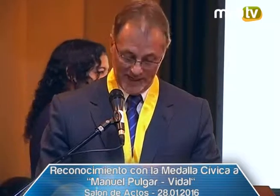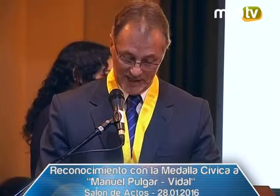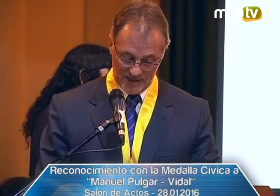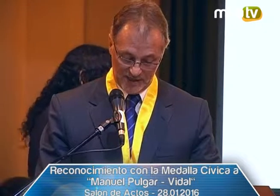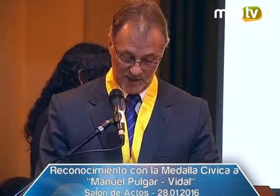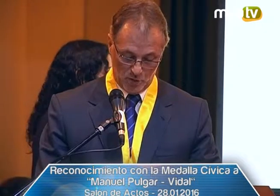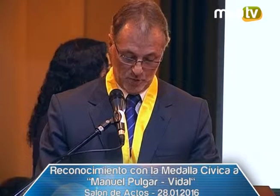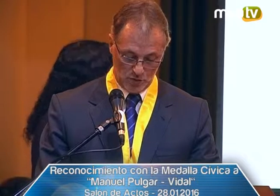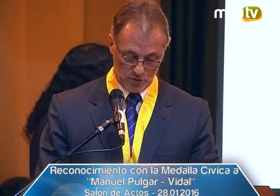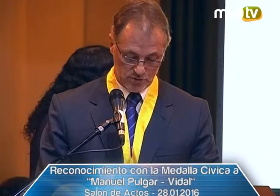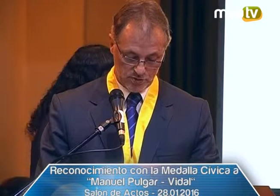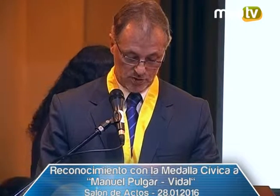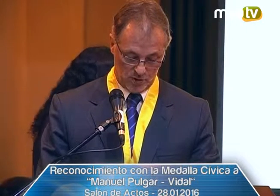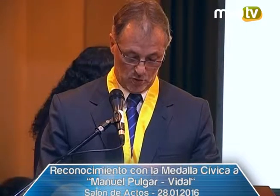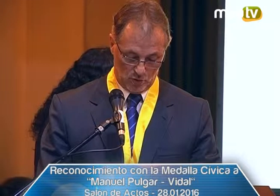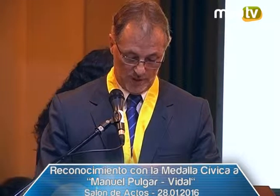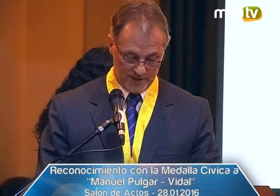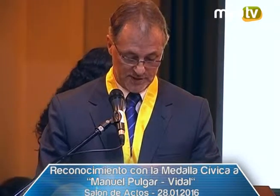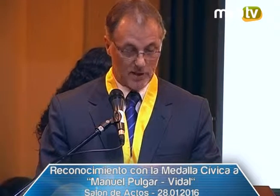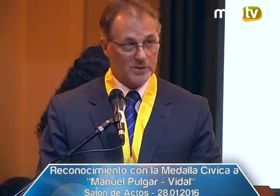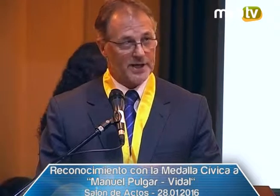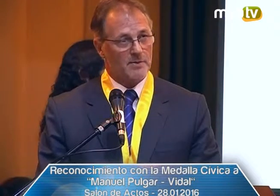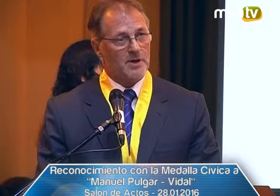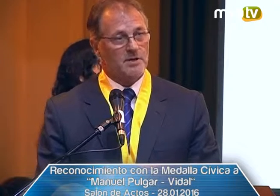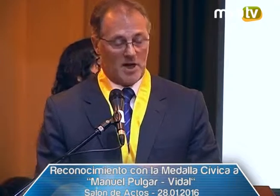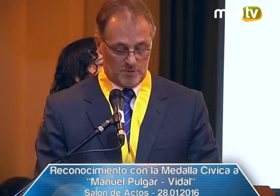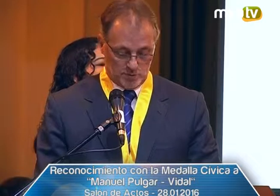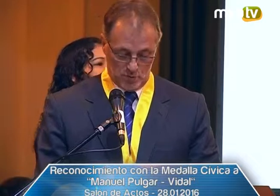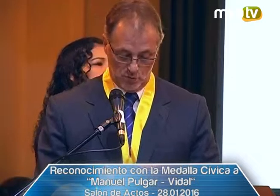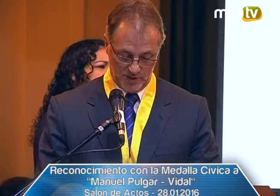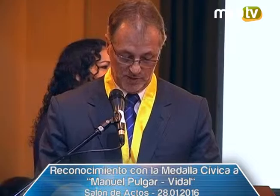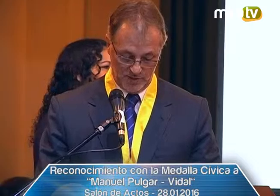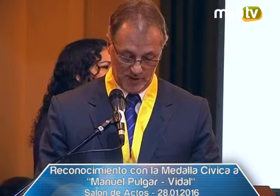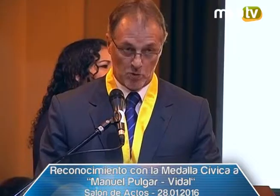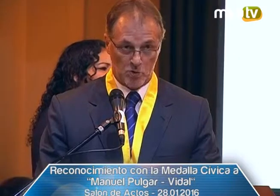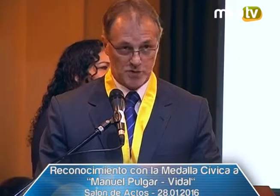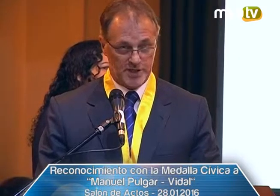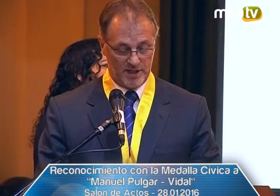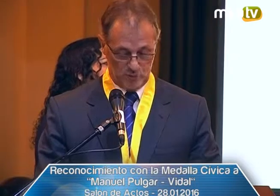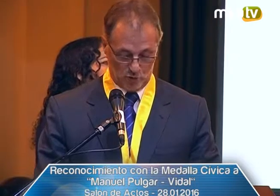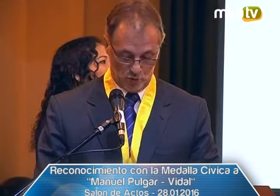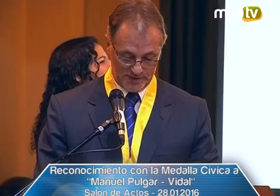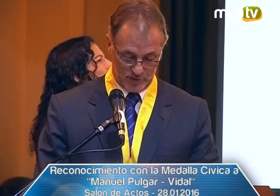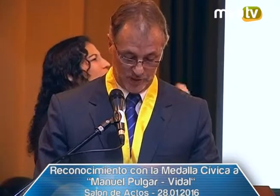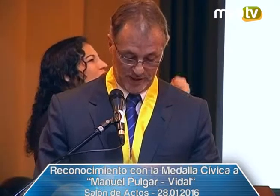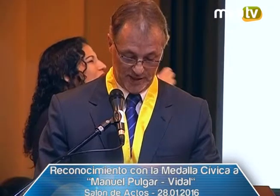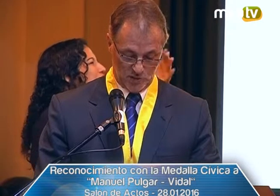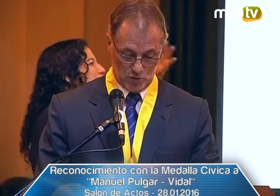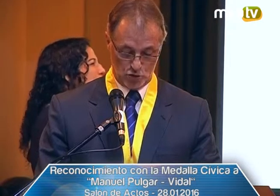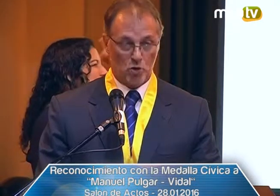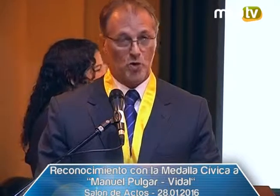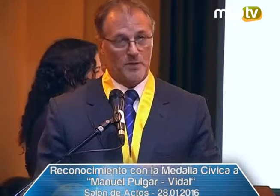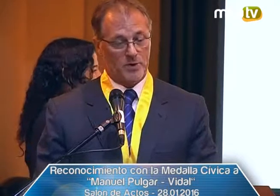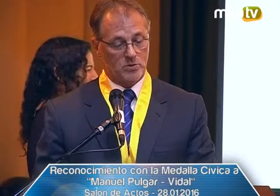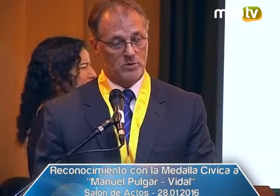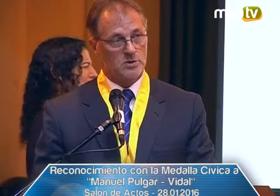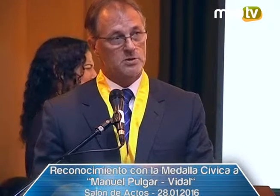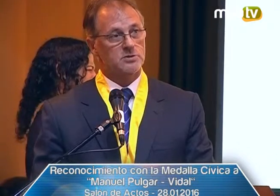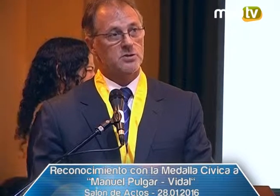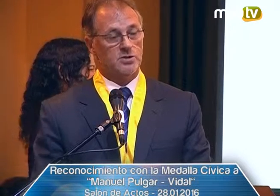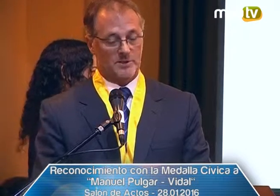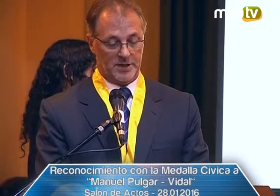tuvo clara en momentos en los cuales era una rama absolutamente desconocida y poco desarrollada, no solo en el